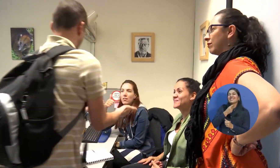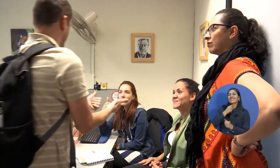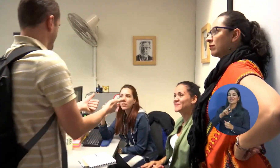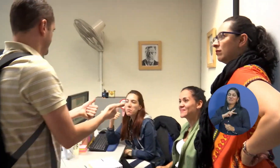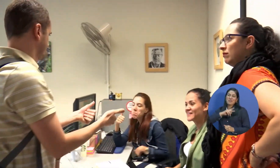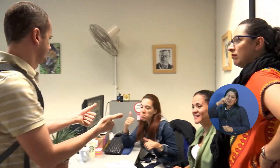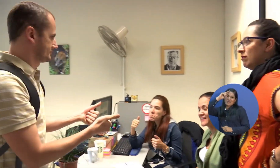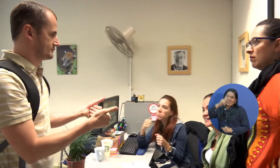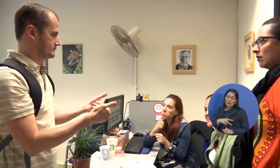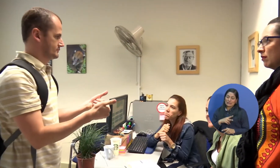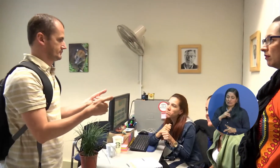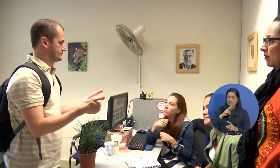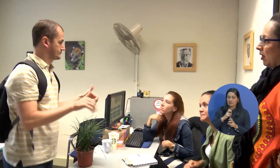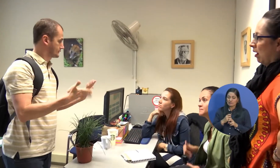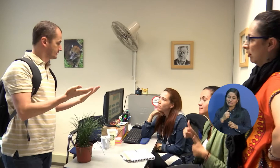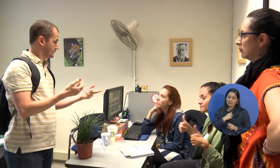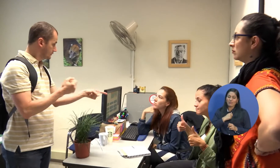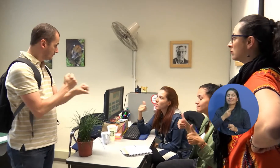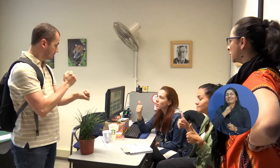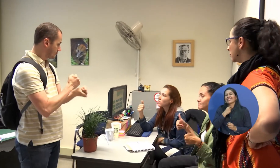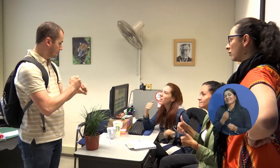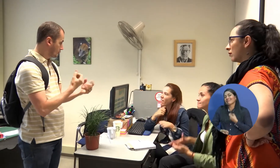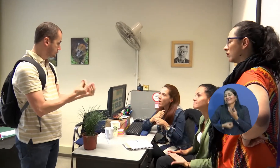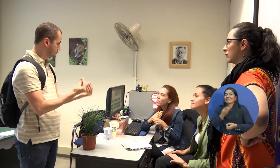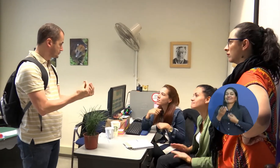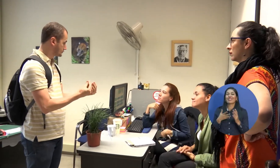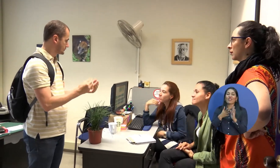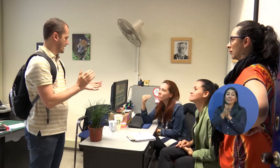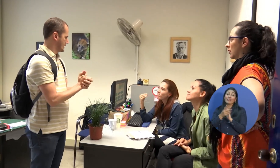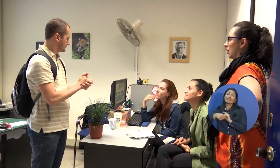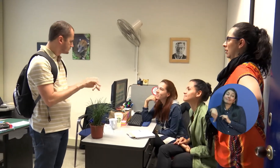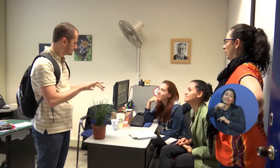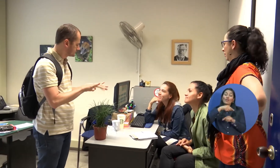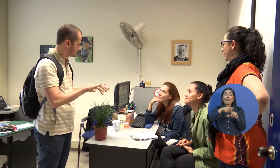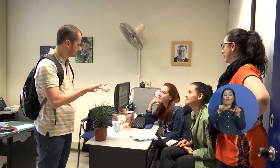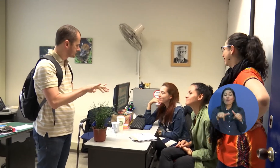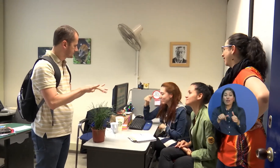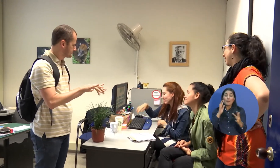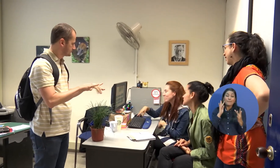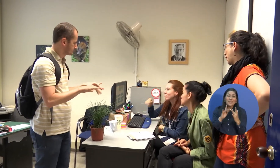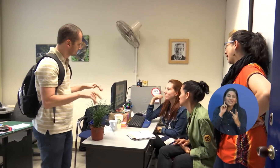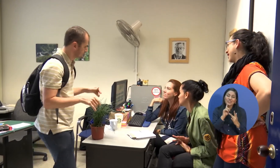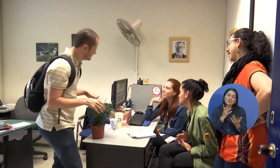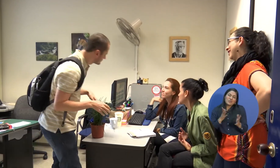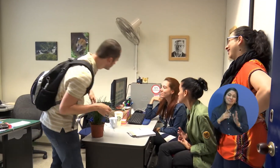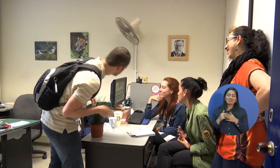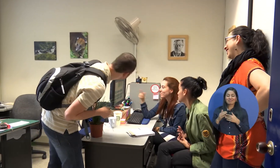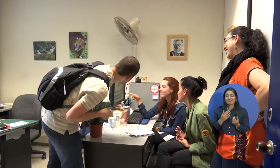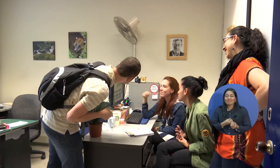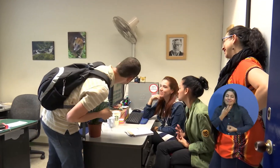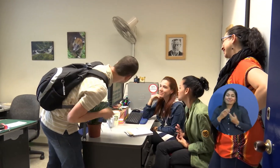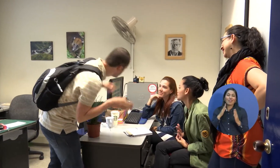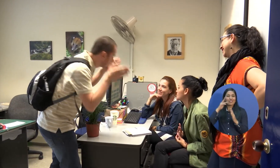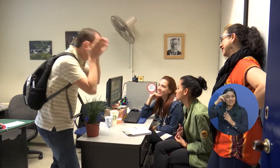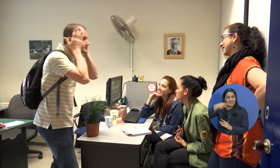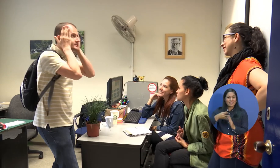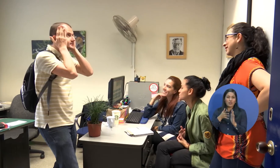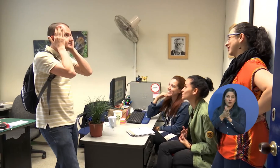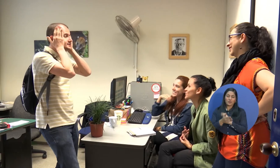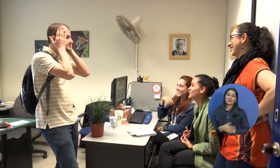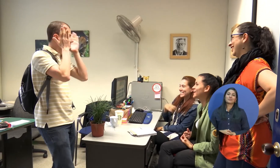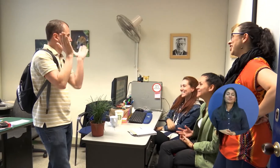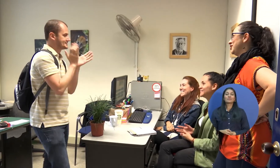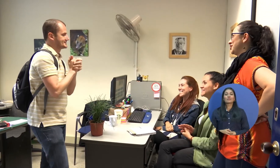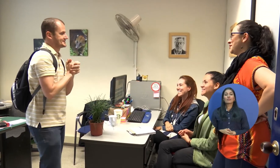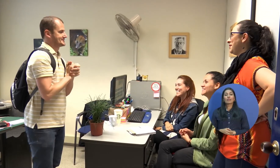forma cómica historias propias de las dificultades que tiene vivir en una ciudad que no ha sido pensada para los sordos. Con